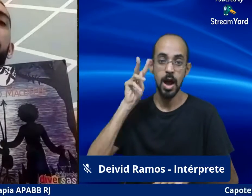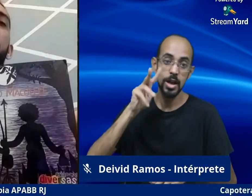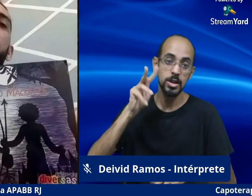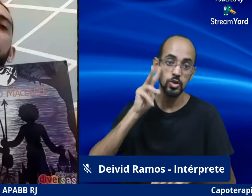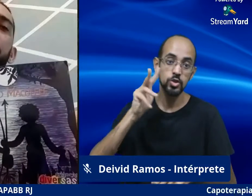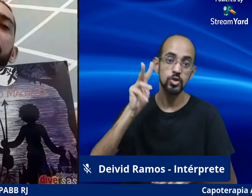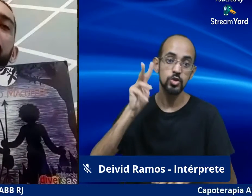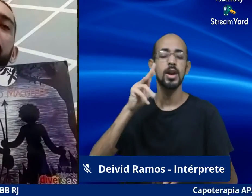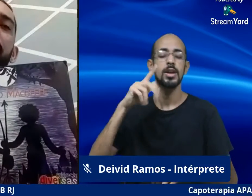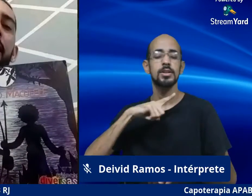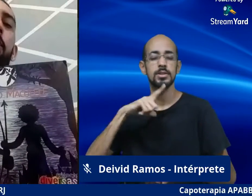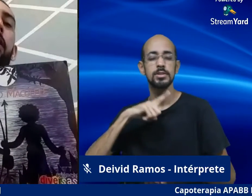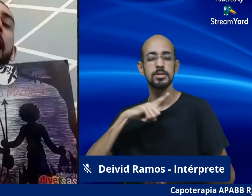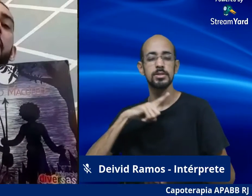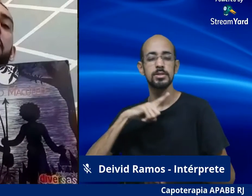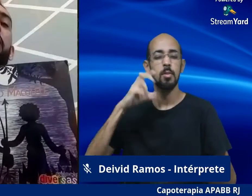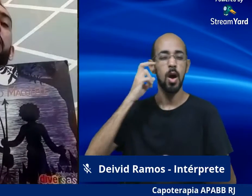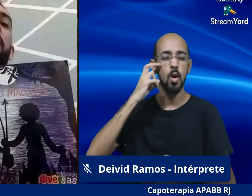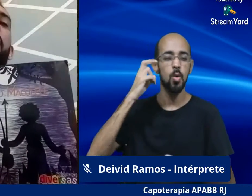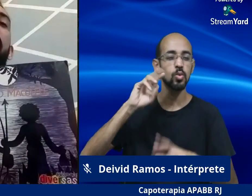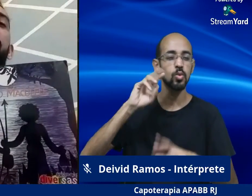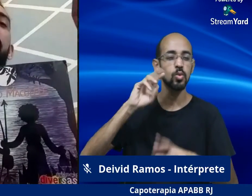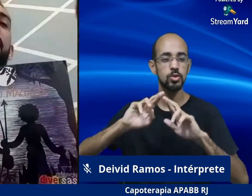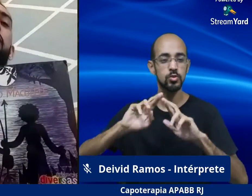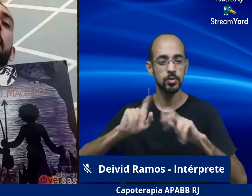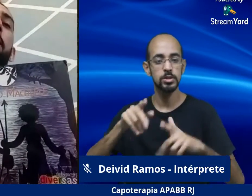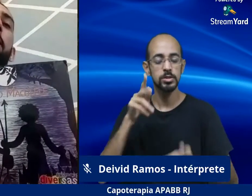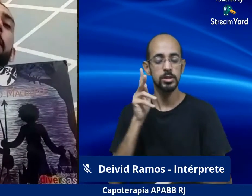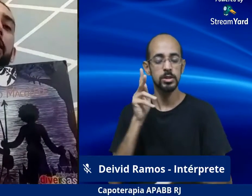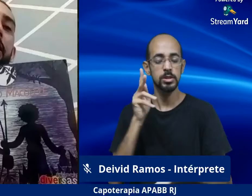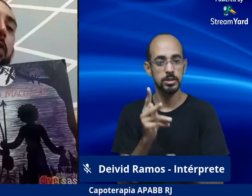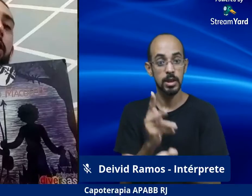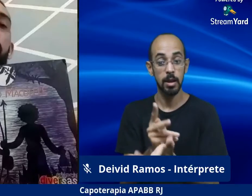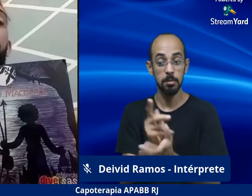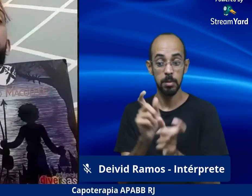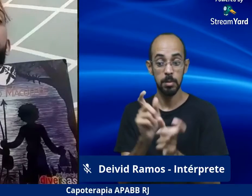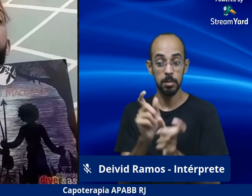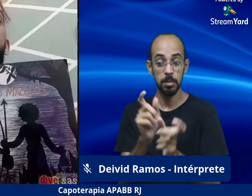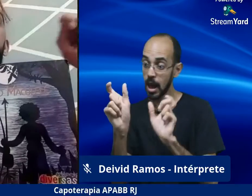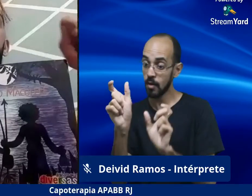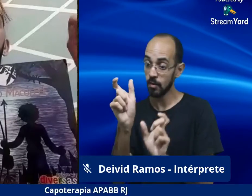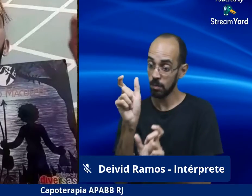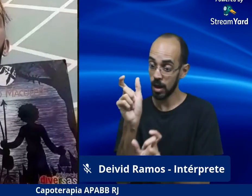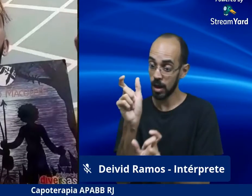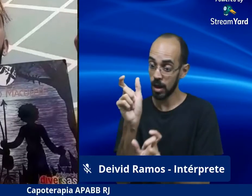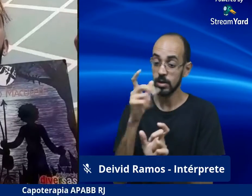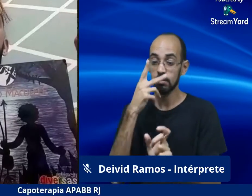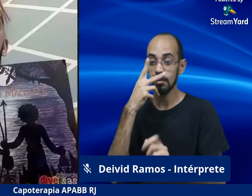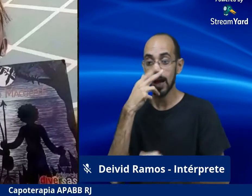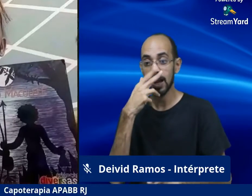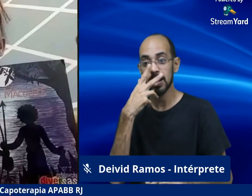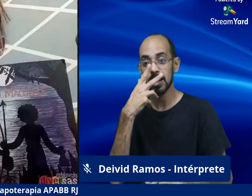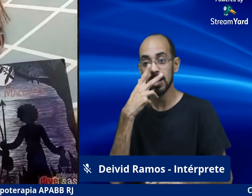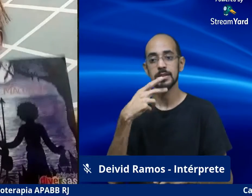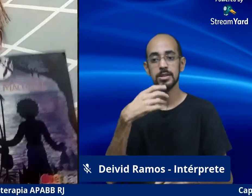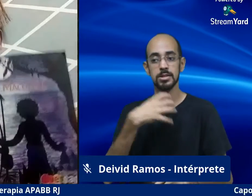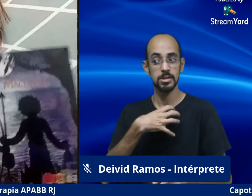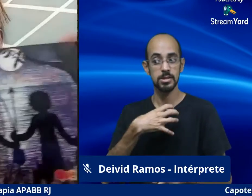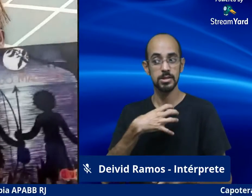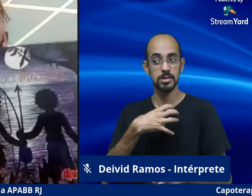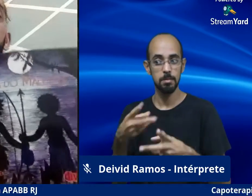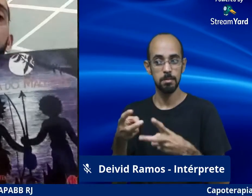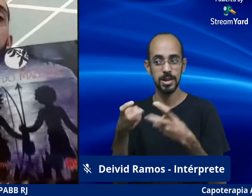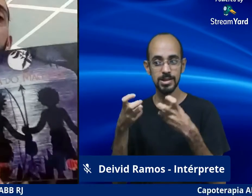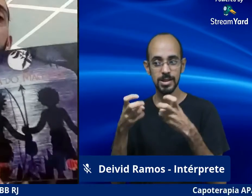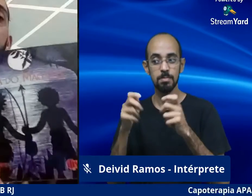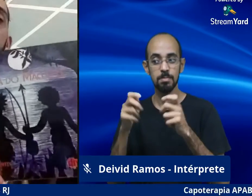diferente, porque ela tem sempre algumas palavrinhas, uma parecida com as outras, e isso também é muito bacana de prestar atenção.